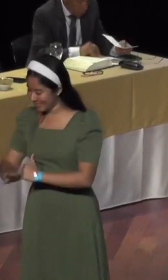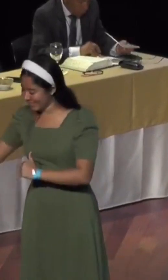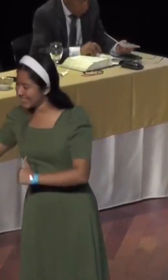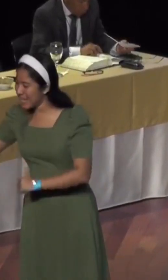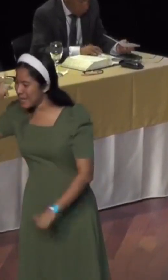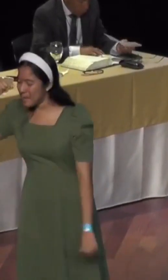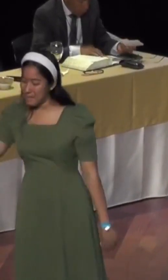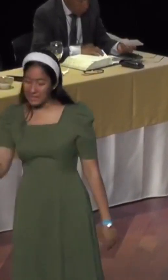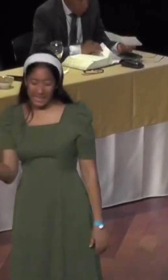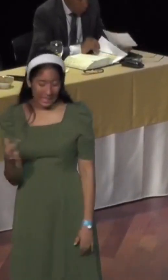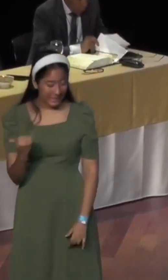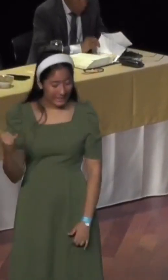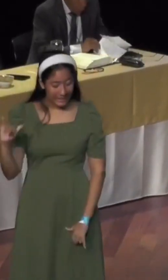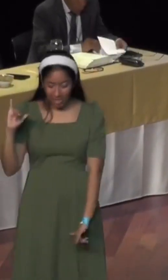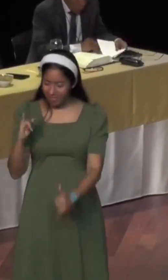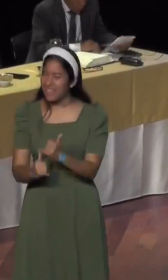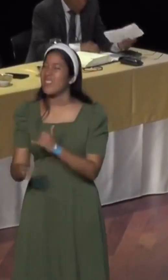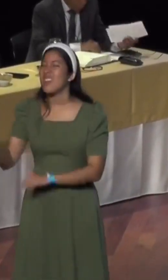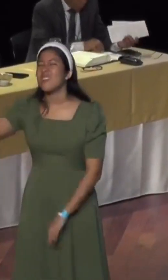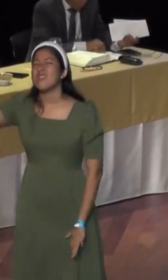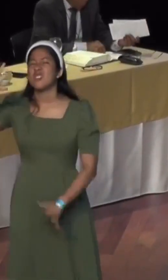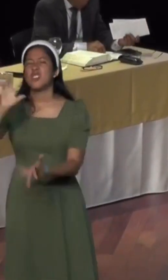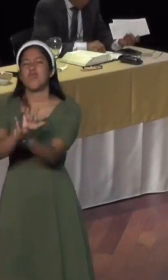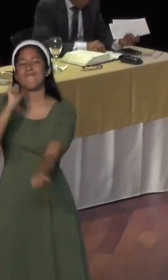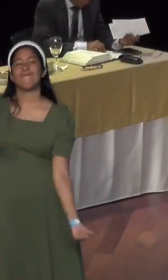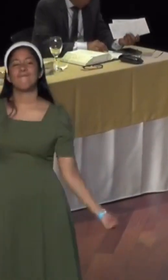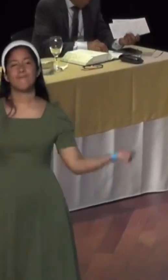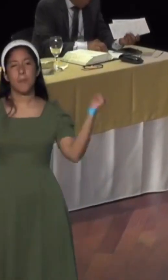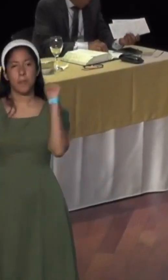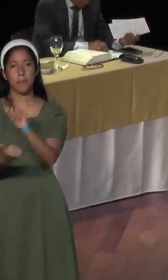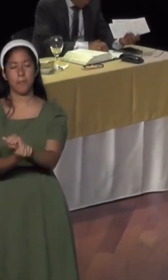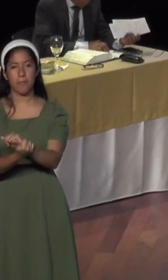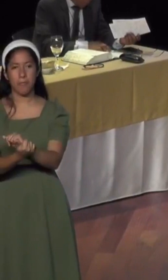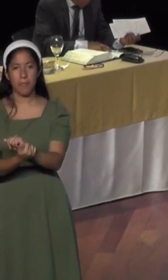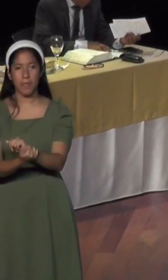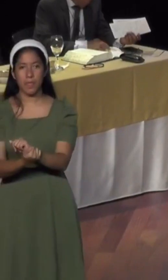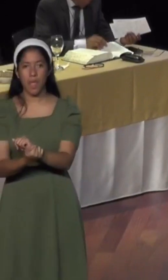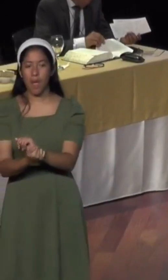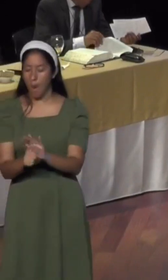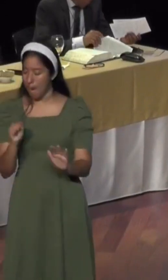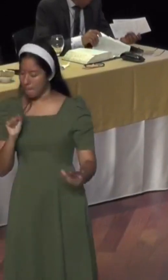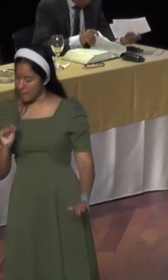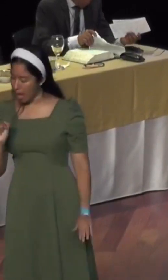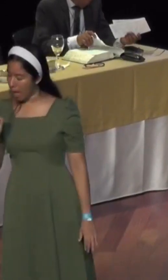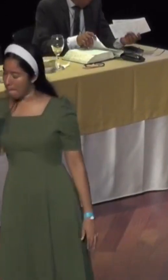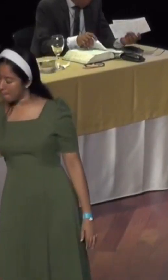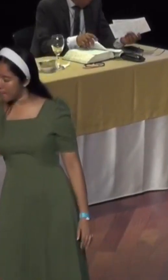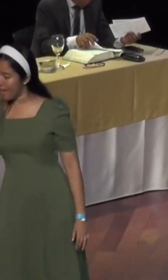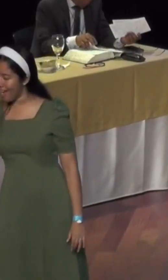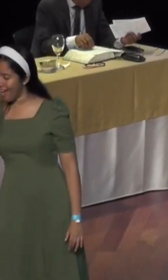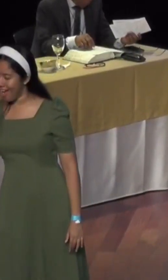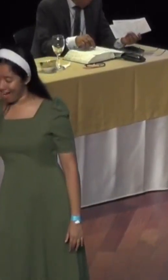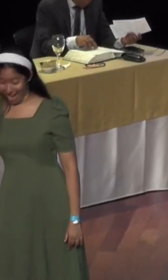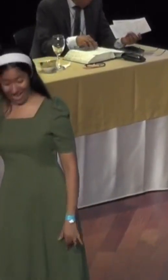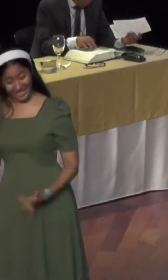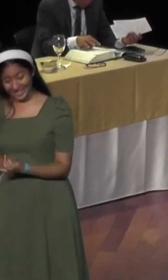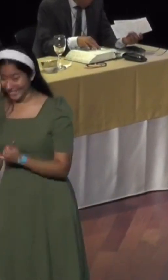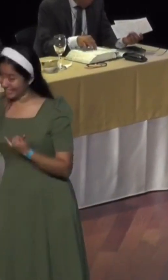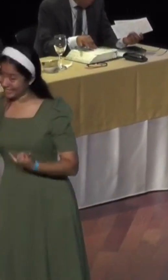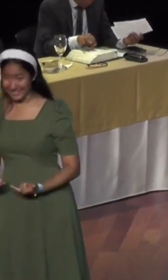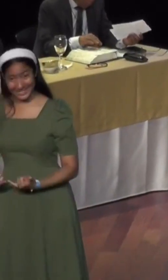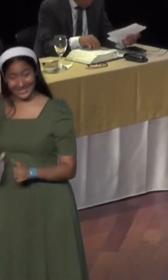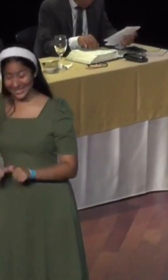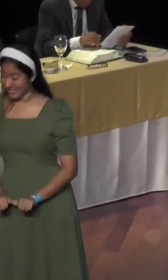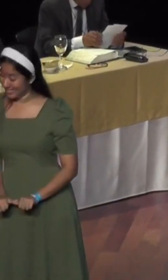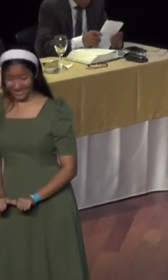su punto final, pero Dios se lo convirtió en puntos suspensivos. Vamos a seguir. Tu historia no termina. Alguien vino tirando la